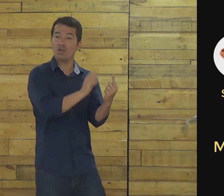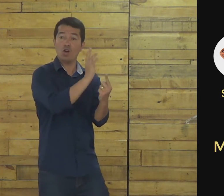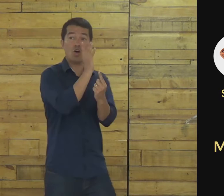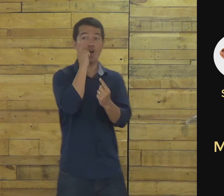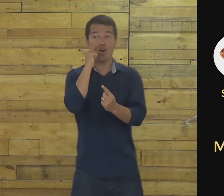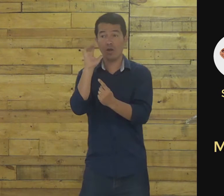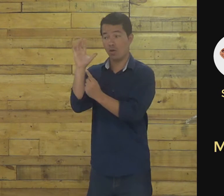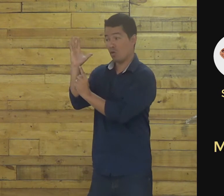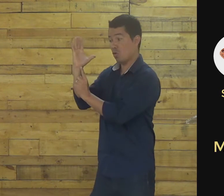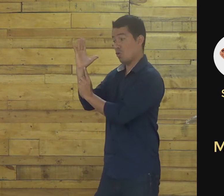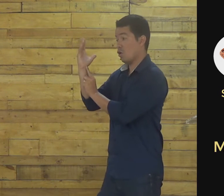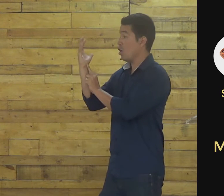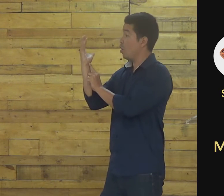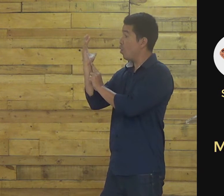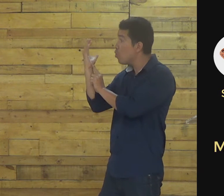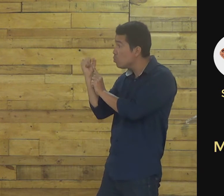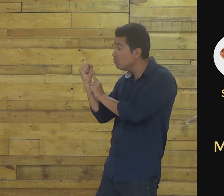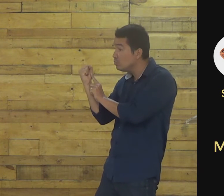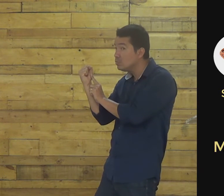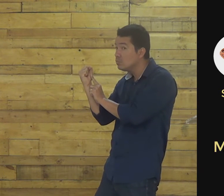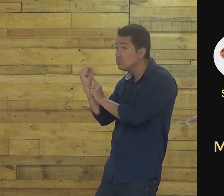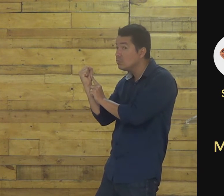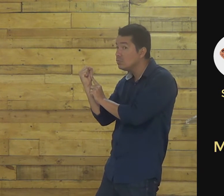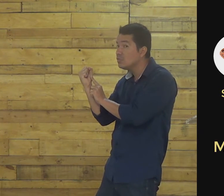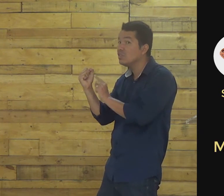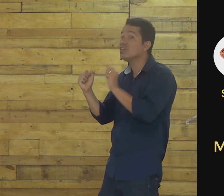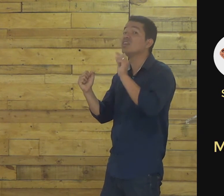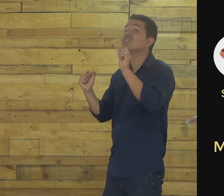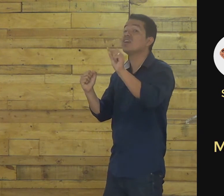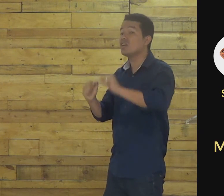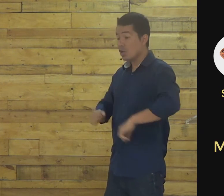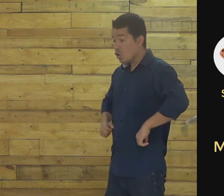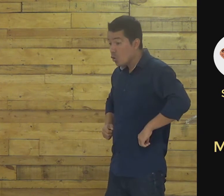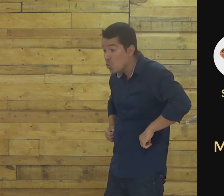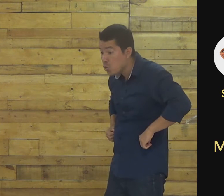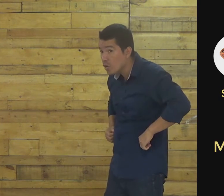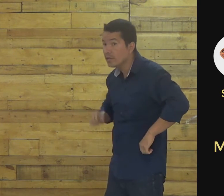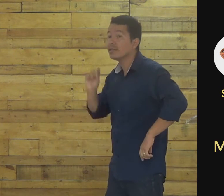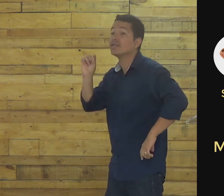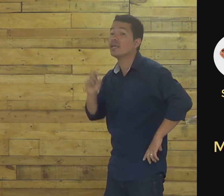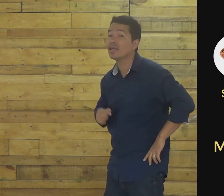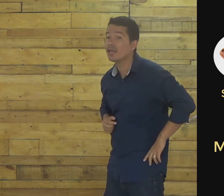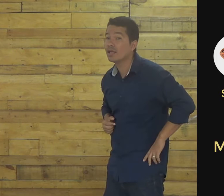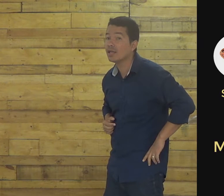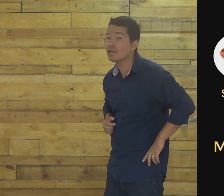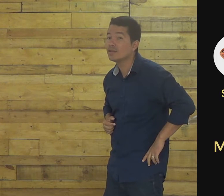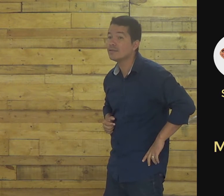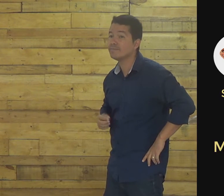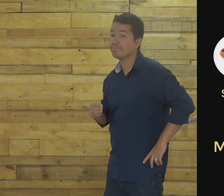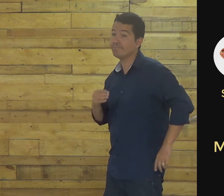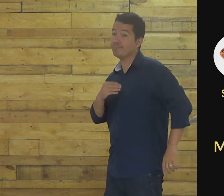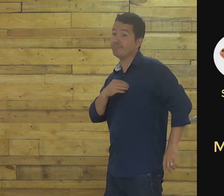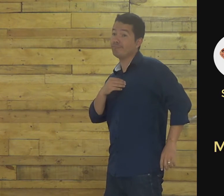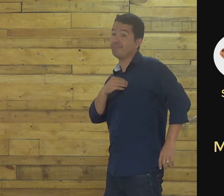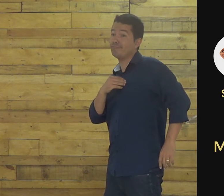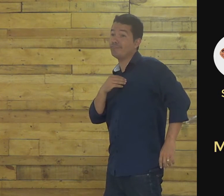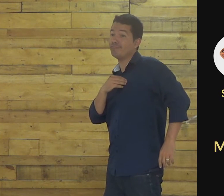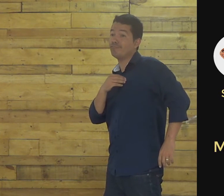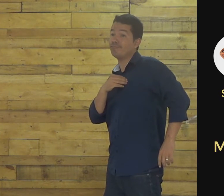uma candeia, assoprar e a chama se apagar. É muito fácil. Sabe quem